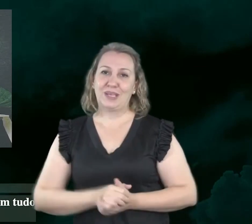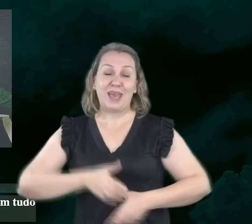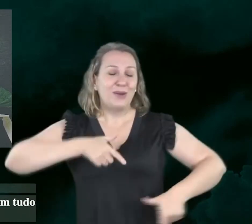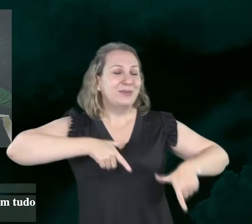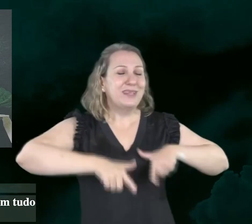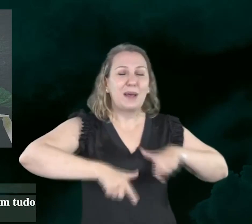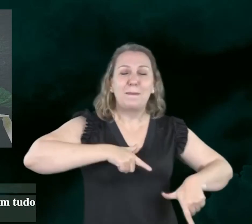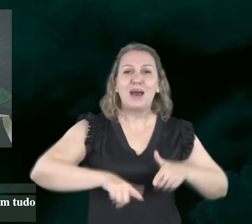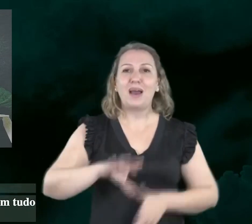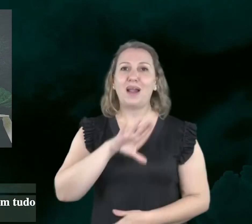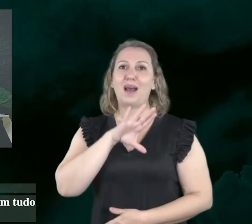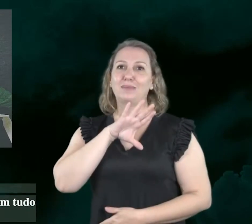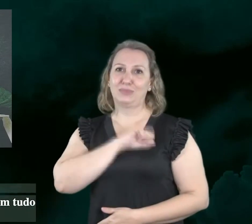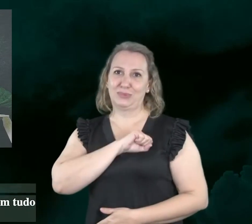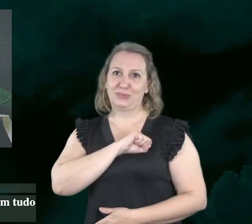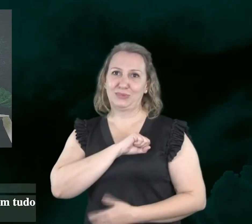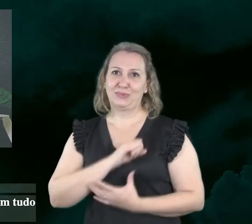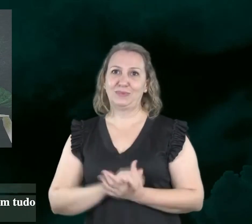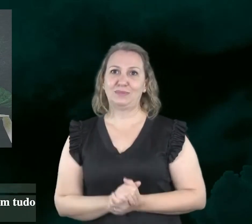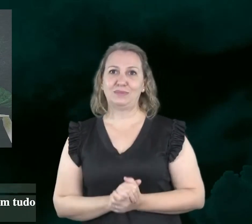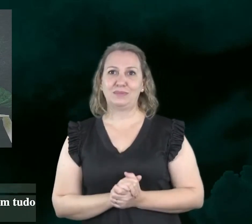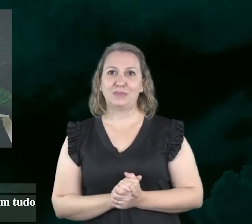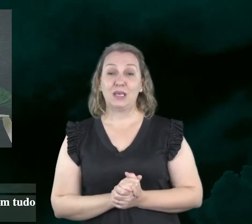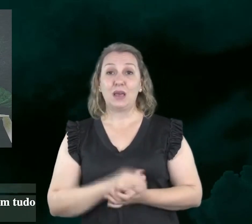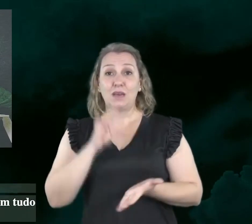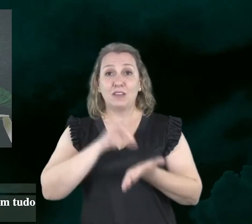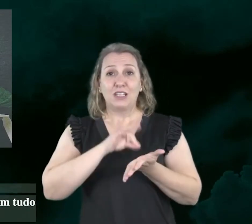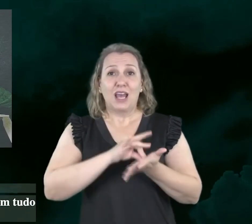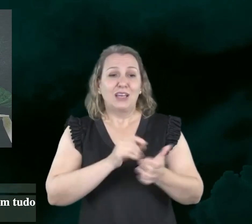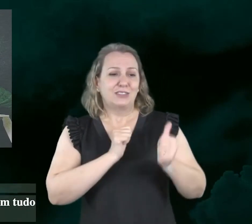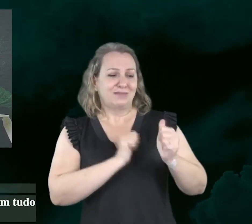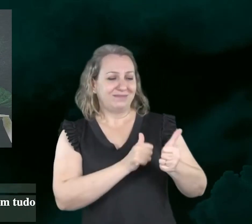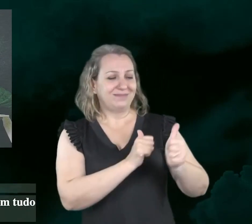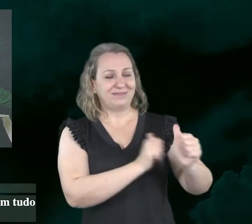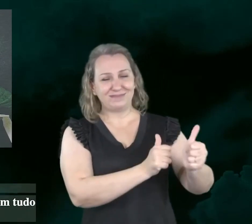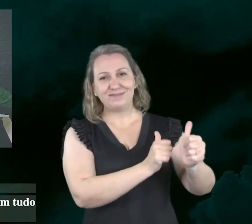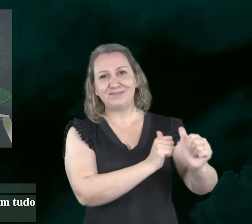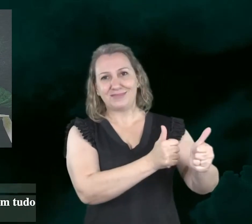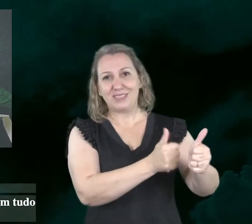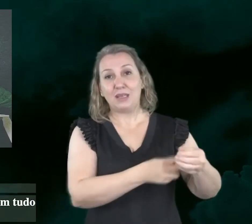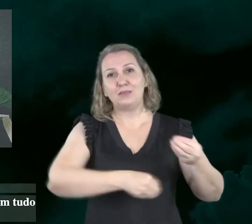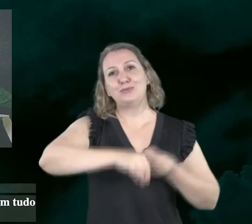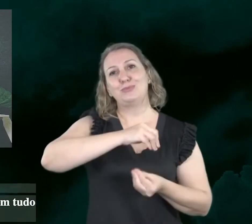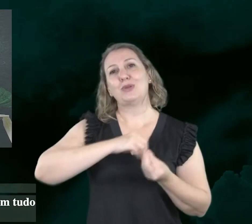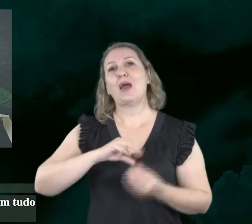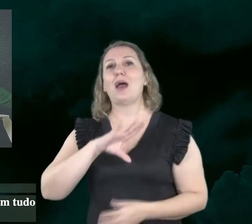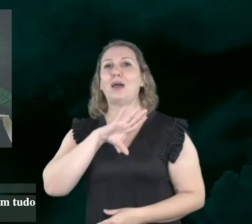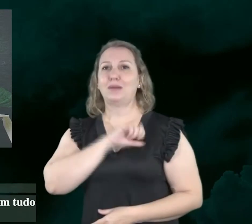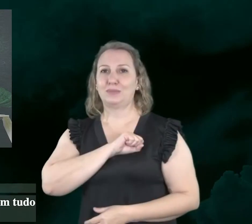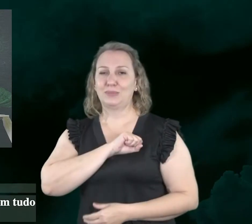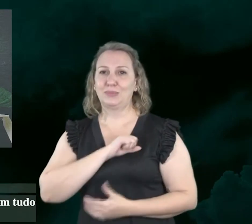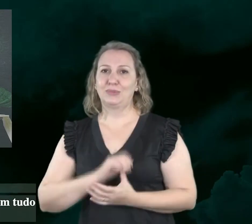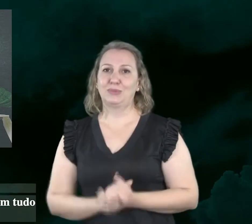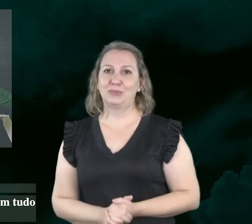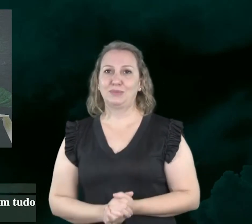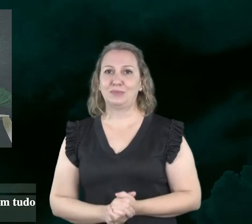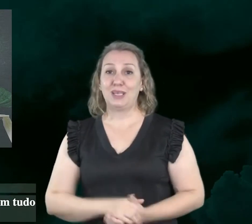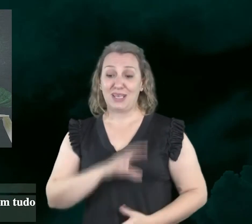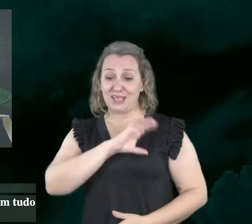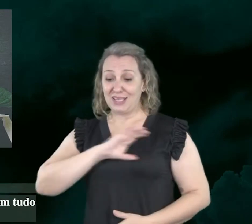seguindo a verdade em amor, aí é que nós crescemos naquele que é o cabeça em Cristo, ó Senhor